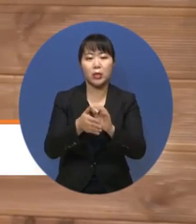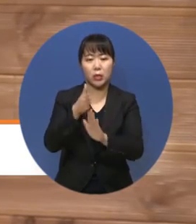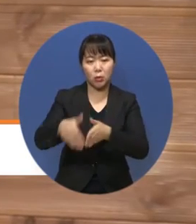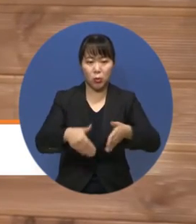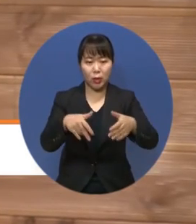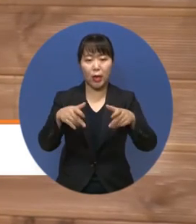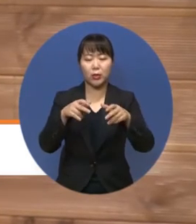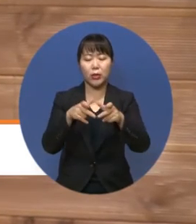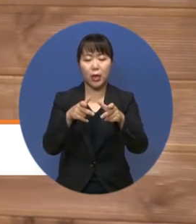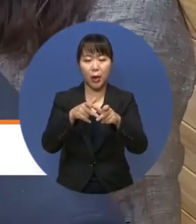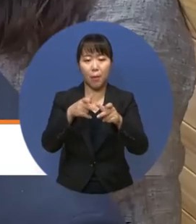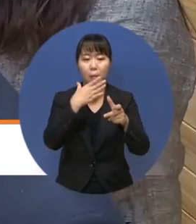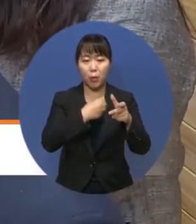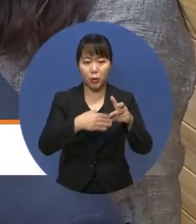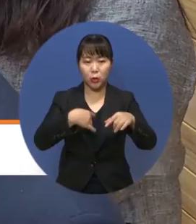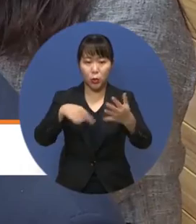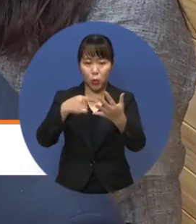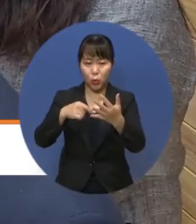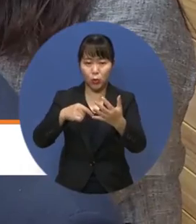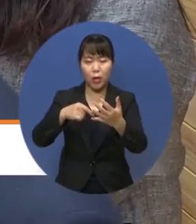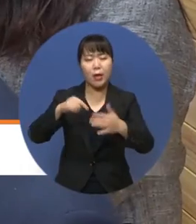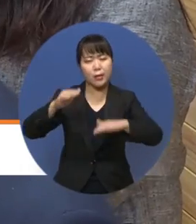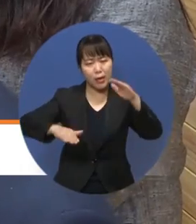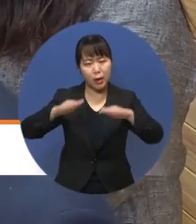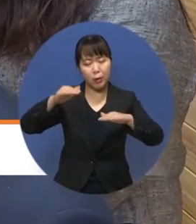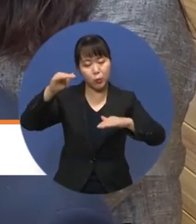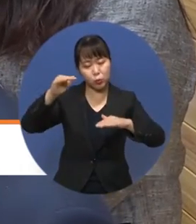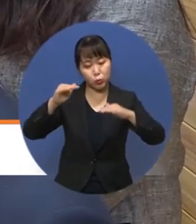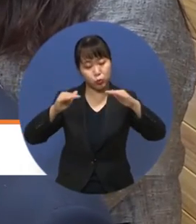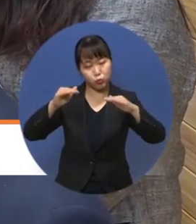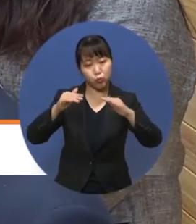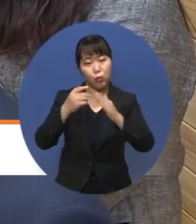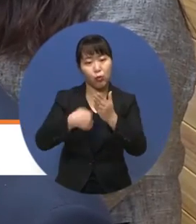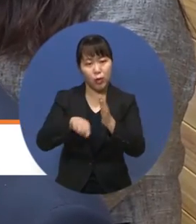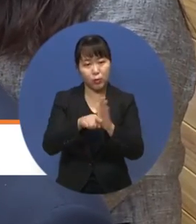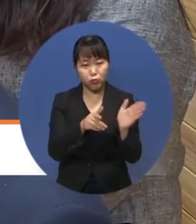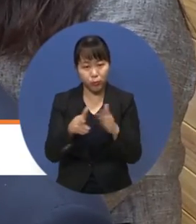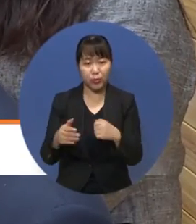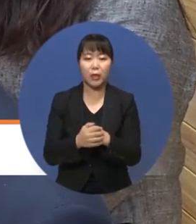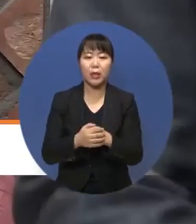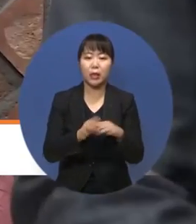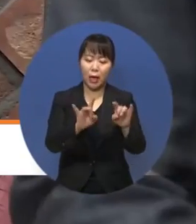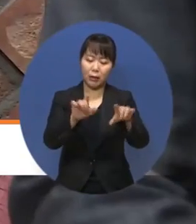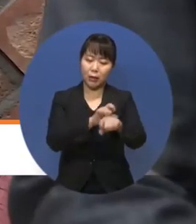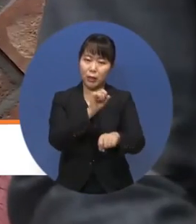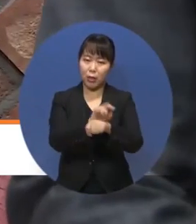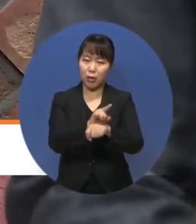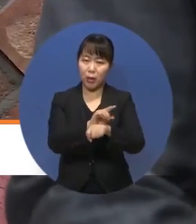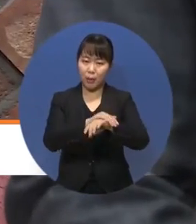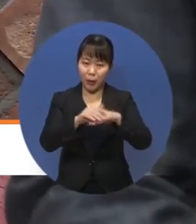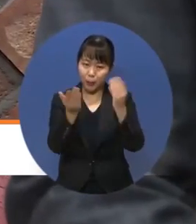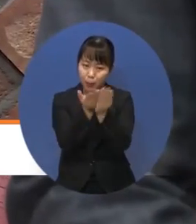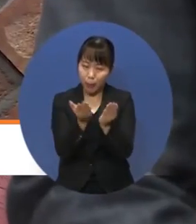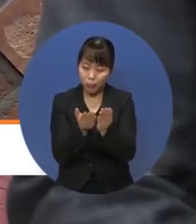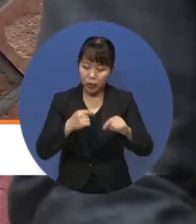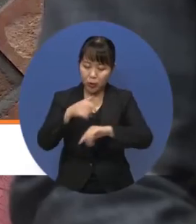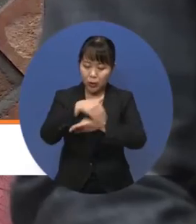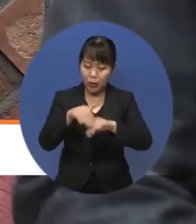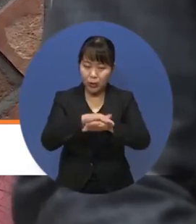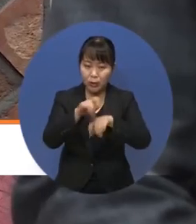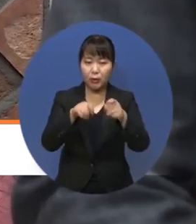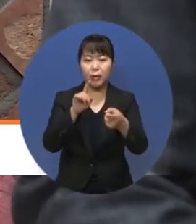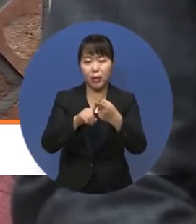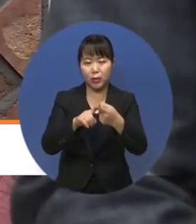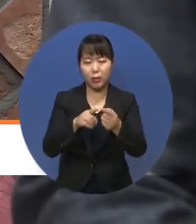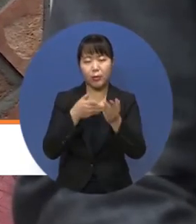복지 교육 수준 격차를 줄이기 위한 지원책 마련 각 지역사회의 특성을 살린 맞춤형 정책 시행 등을